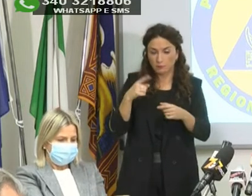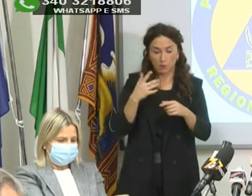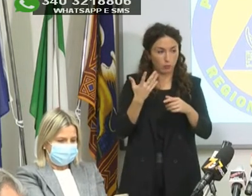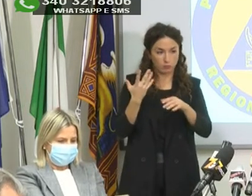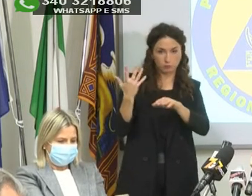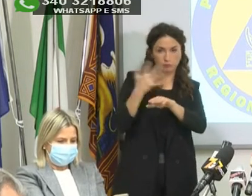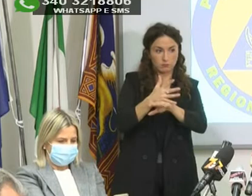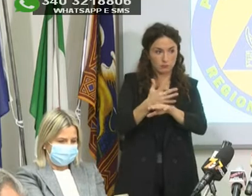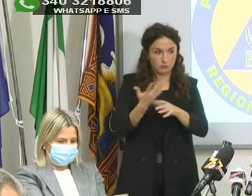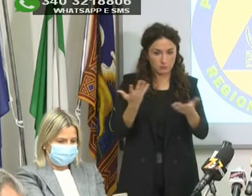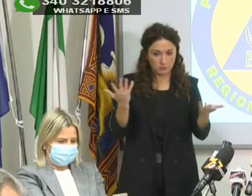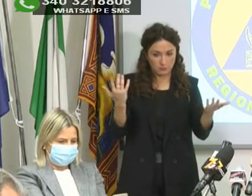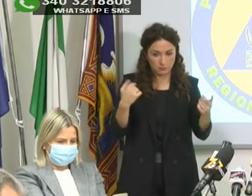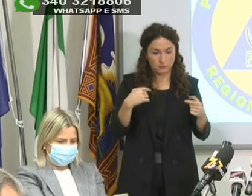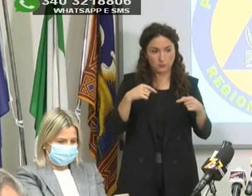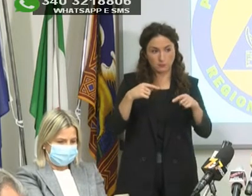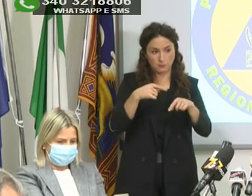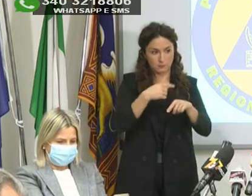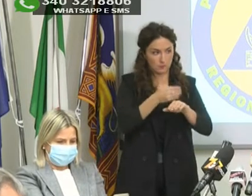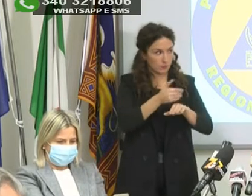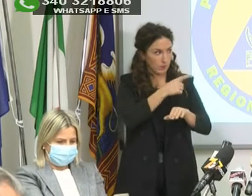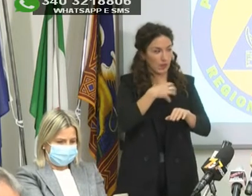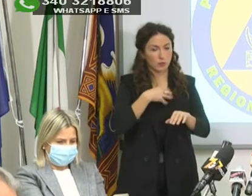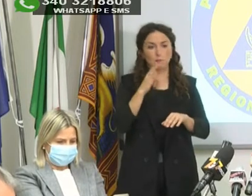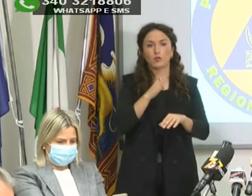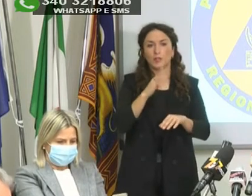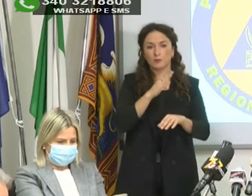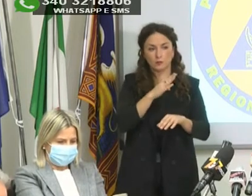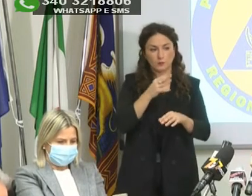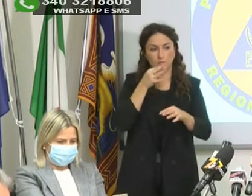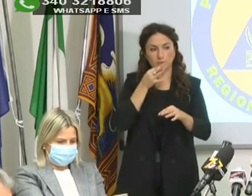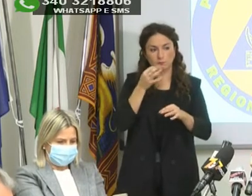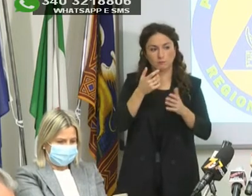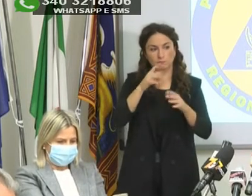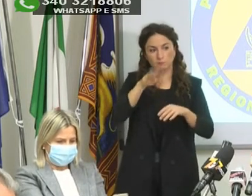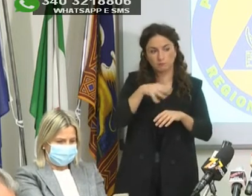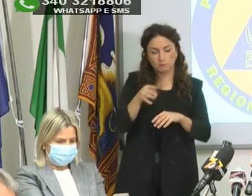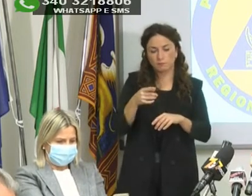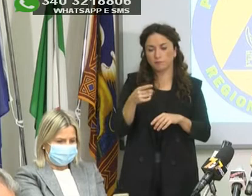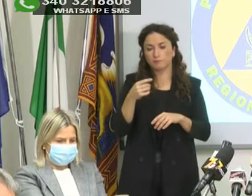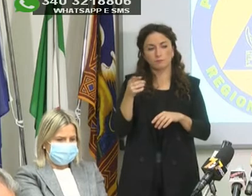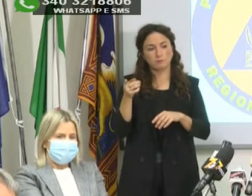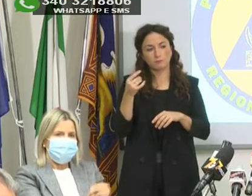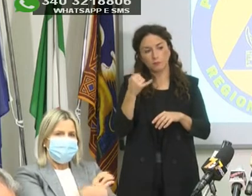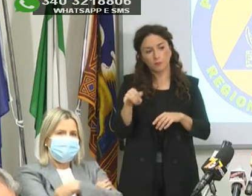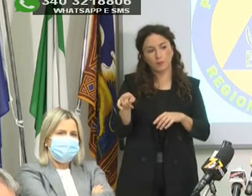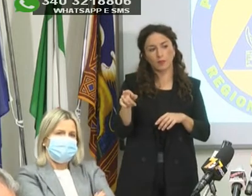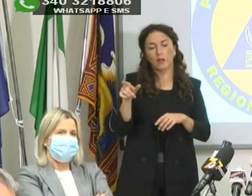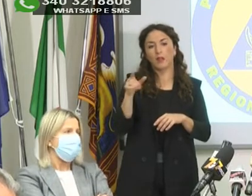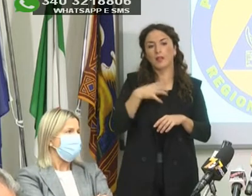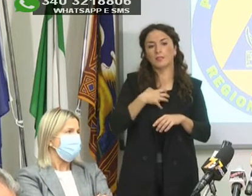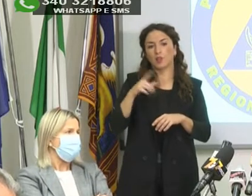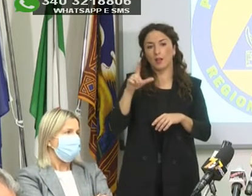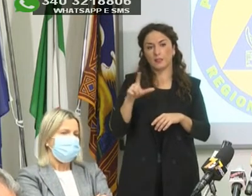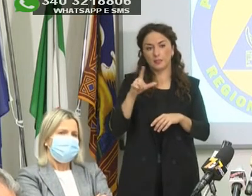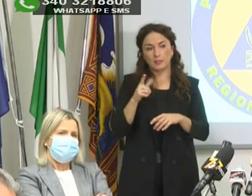interviene, interviene dopo l'assessore Bottacin che parla di modelli, in modo tale che parla per ultima l'assessore Lanzarin, così